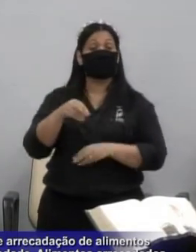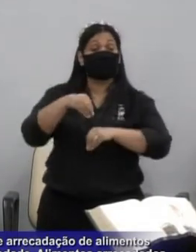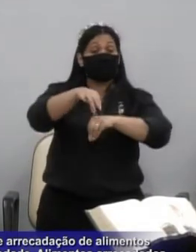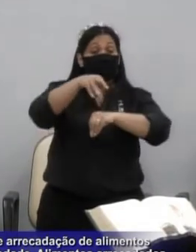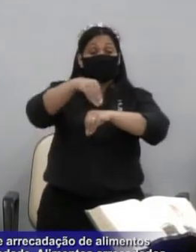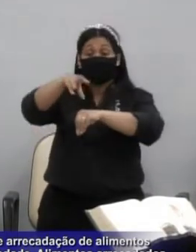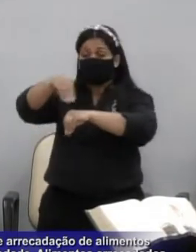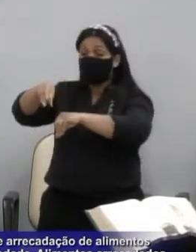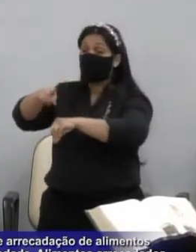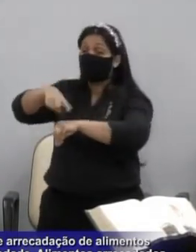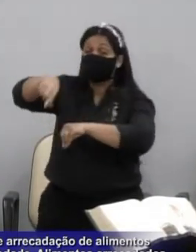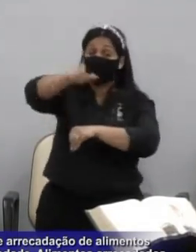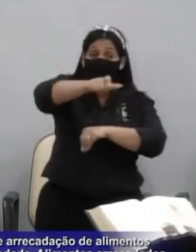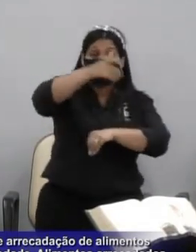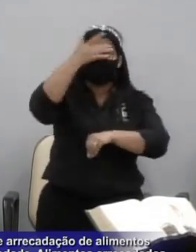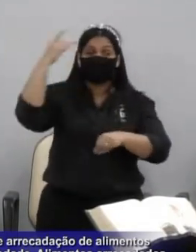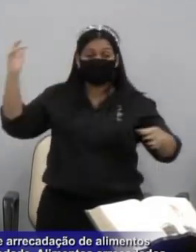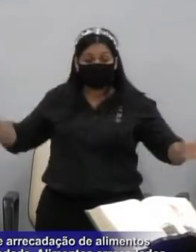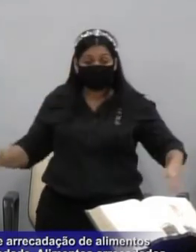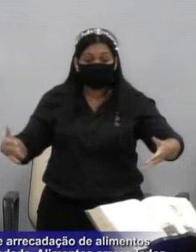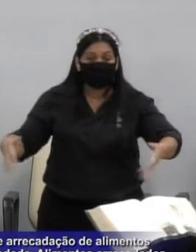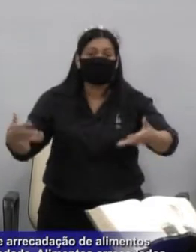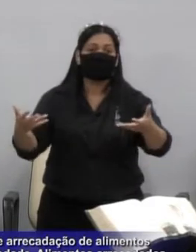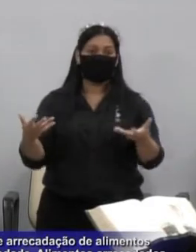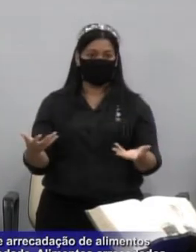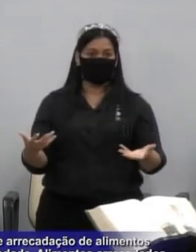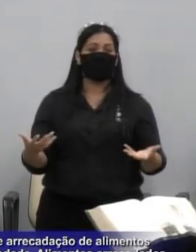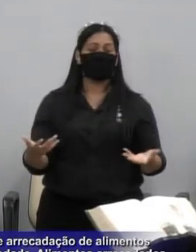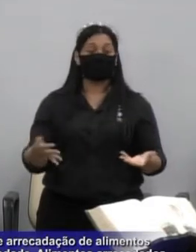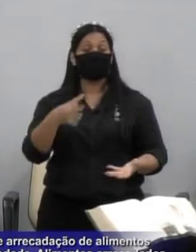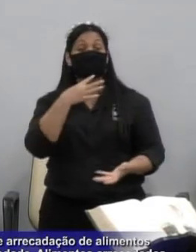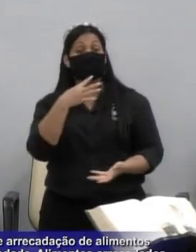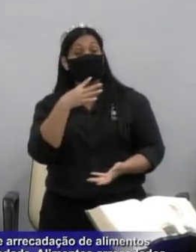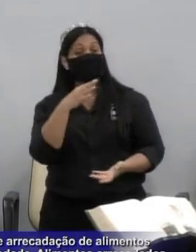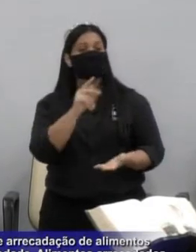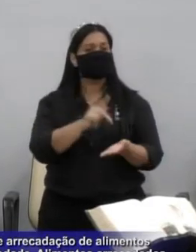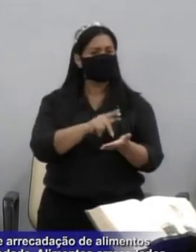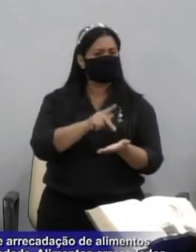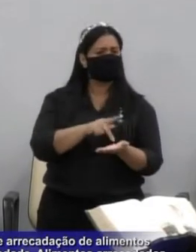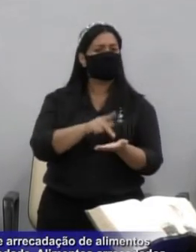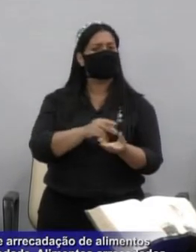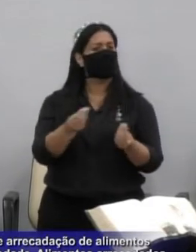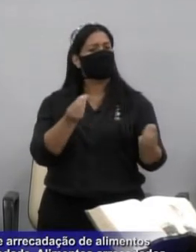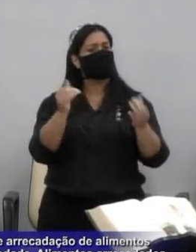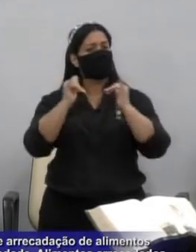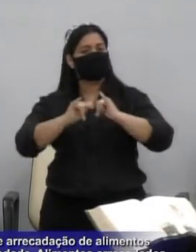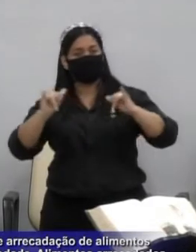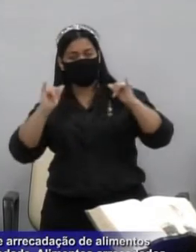pessoas sejam motivadas ainda mais, que elas conheçam e saibam dessa campanha,